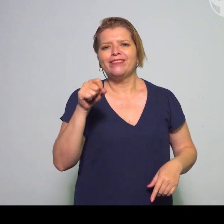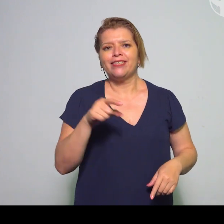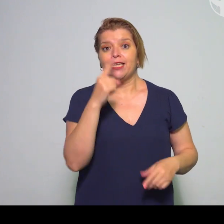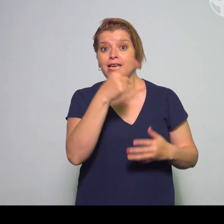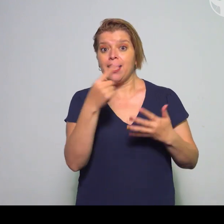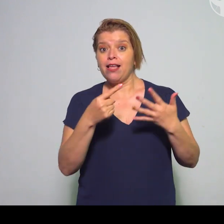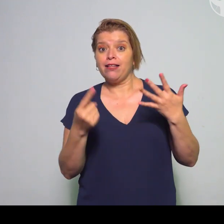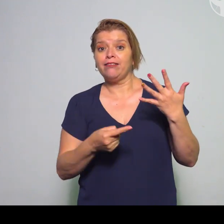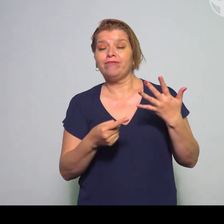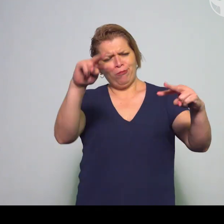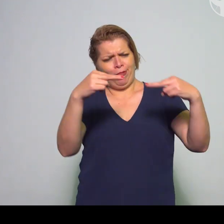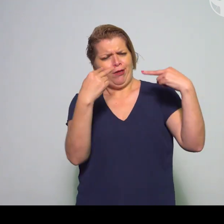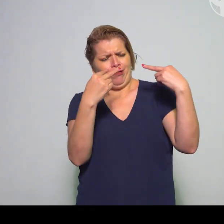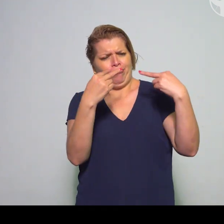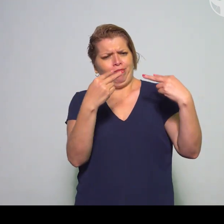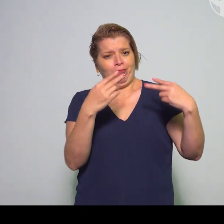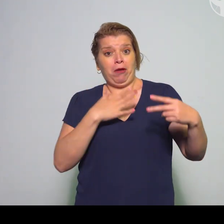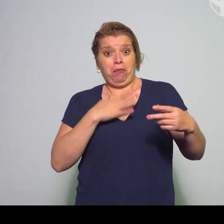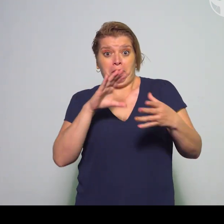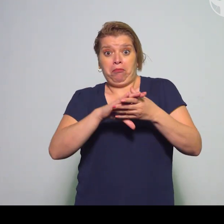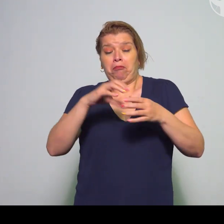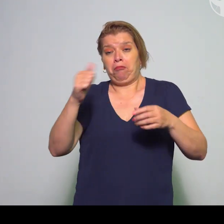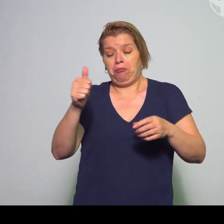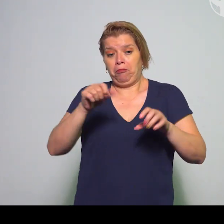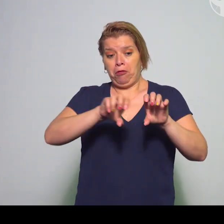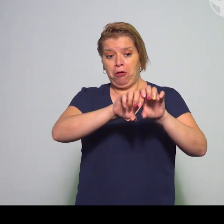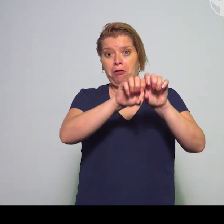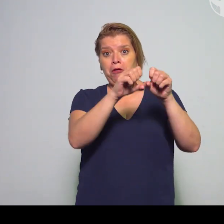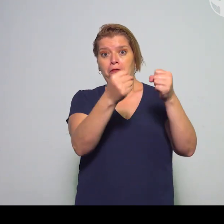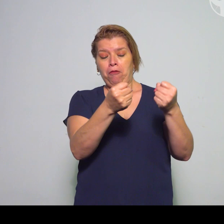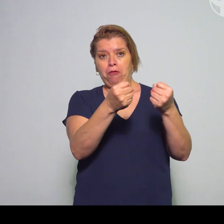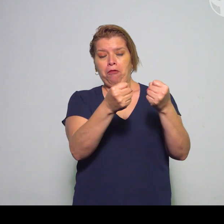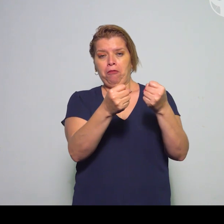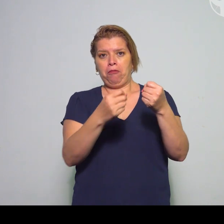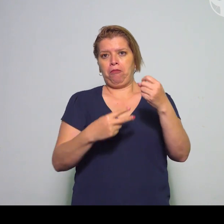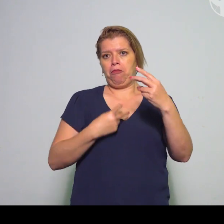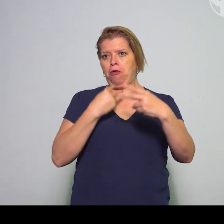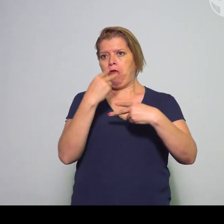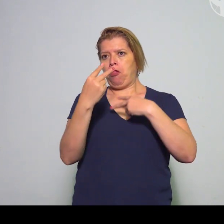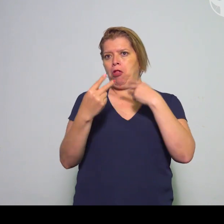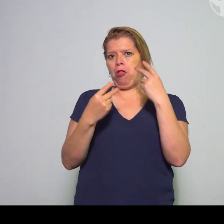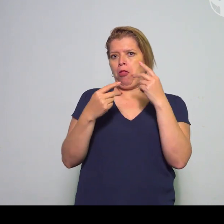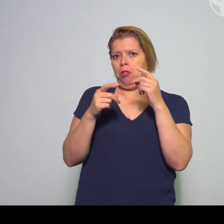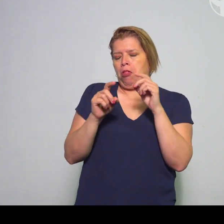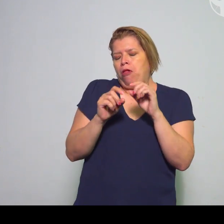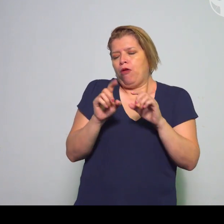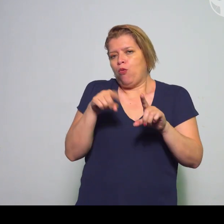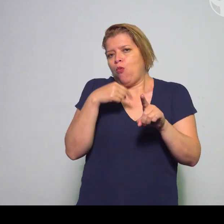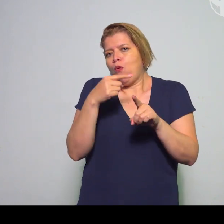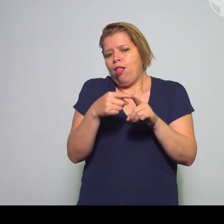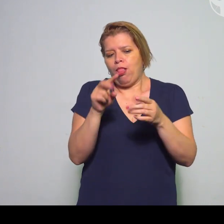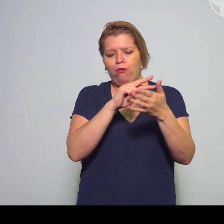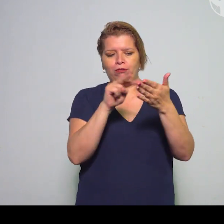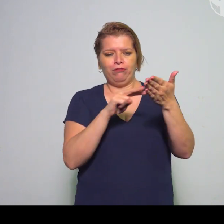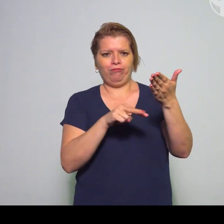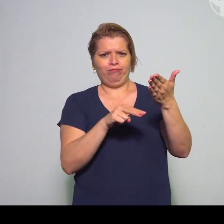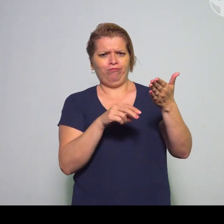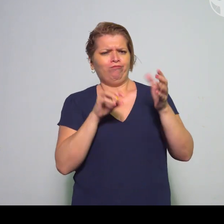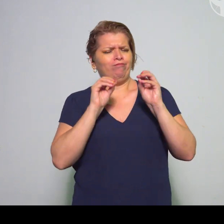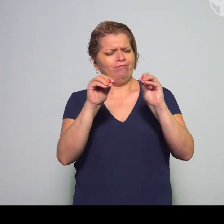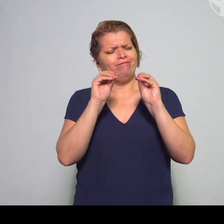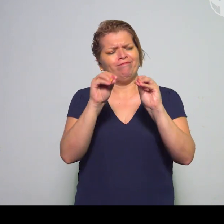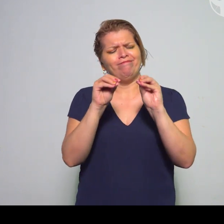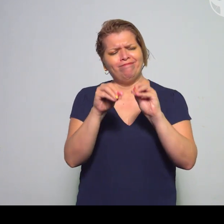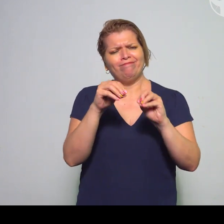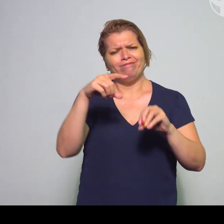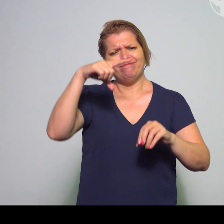teniendo. Yo no sé si lo notaron, pero a María José se le quebró un poco la voz cuando leyó esta técnica y nos sucedió cada vez que